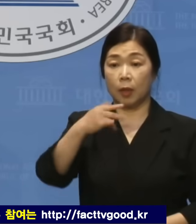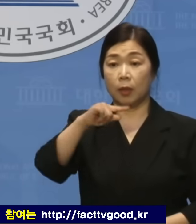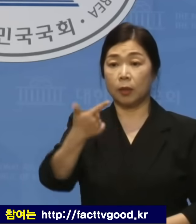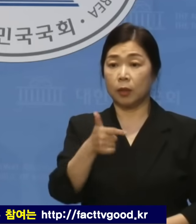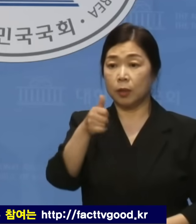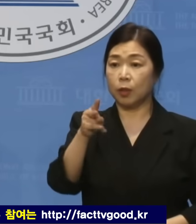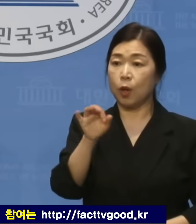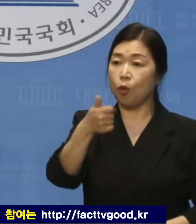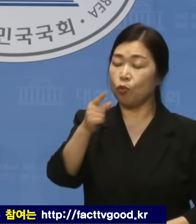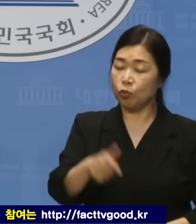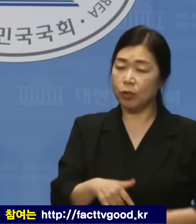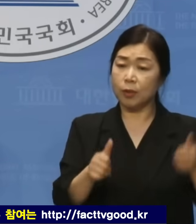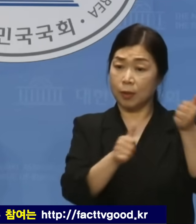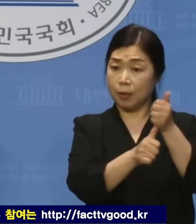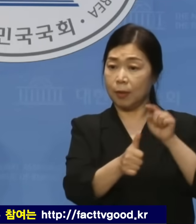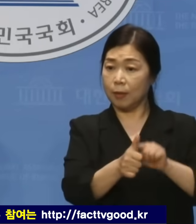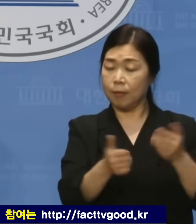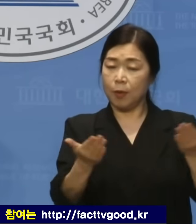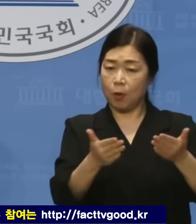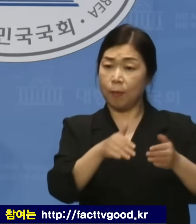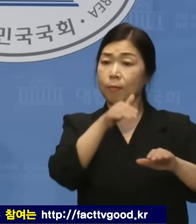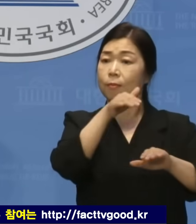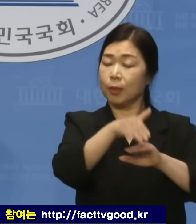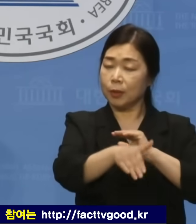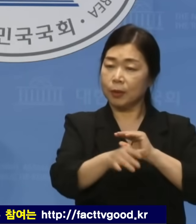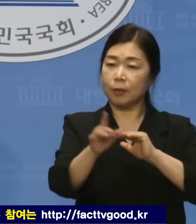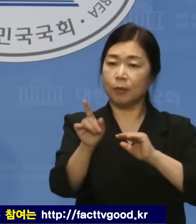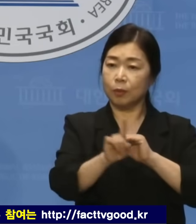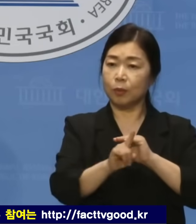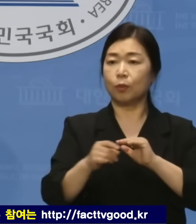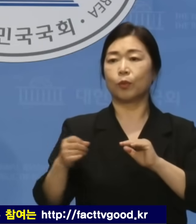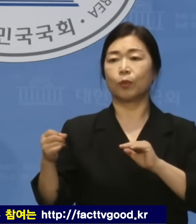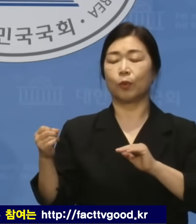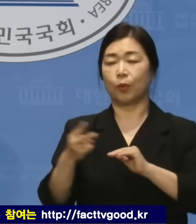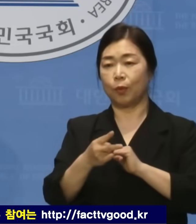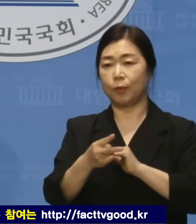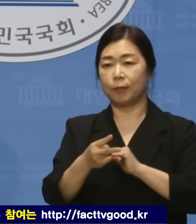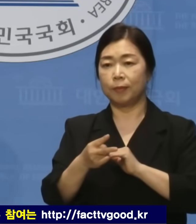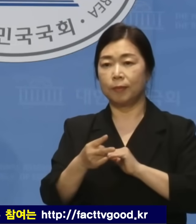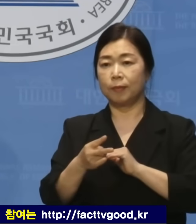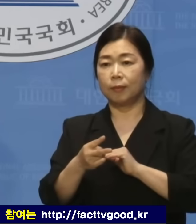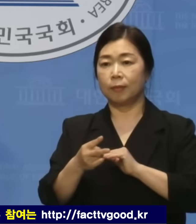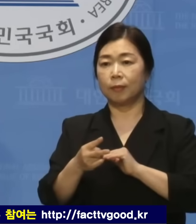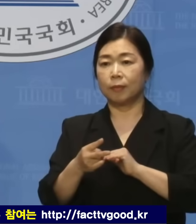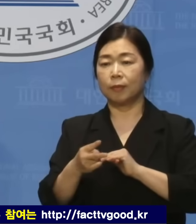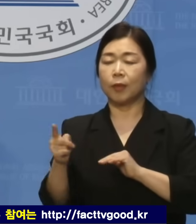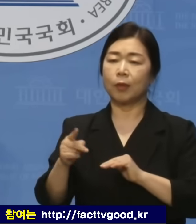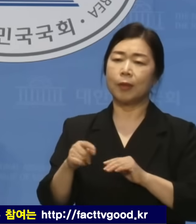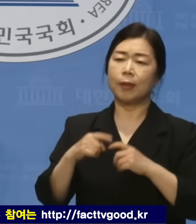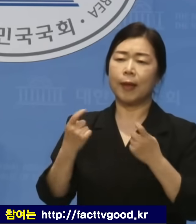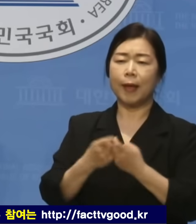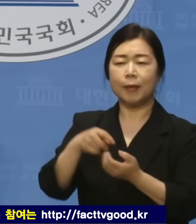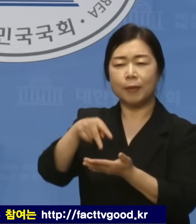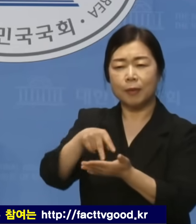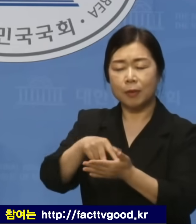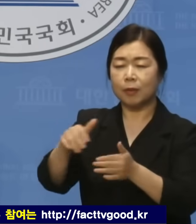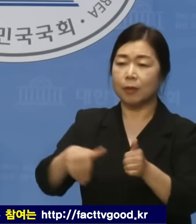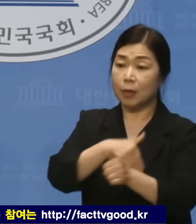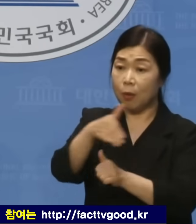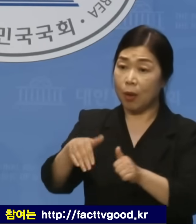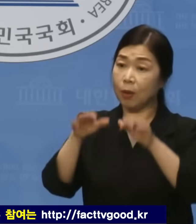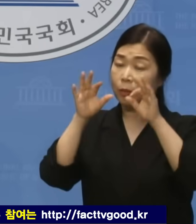진교훈 차장의 업무 스타일 또 어떤 퍼스널리티 뭐 이런